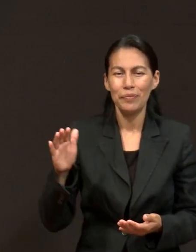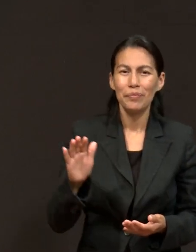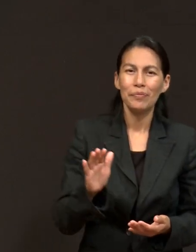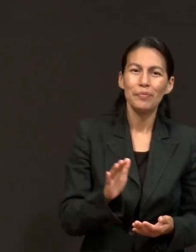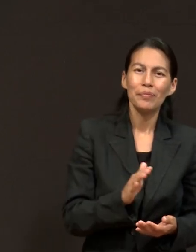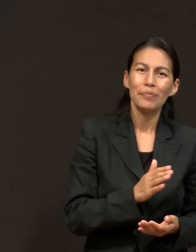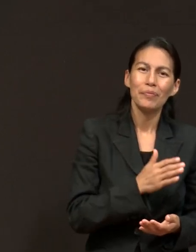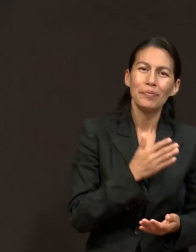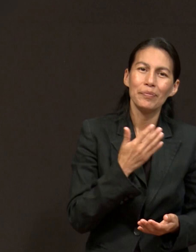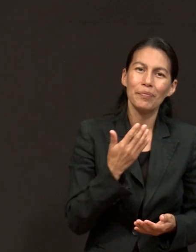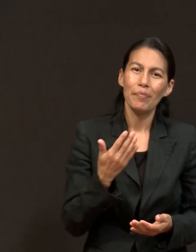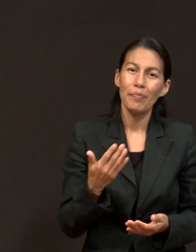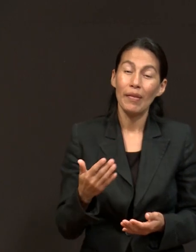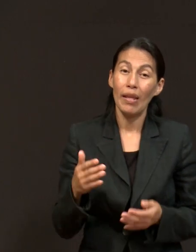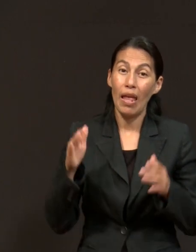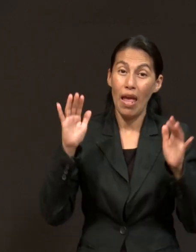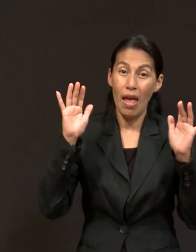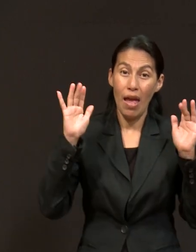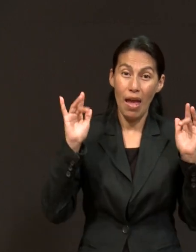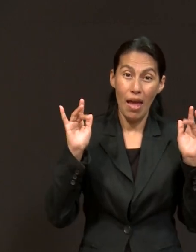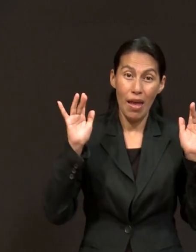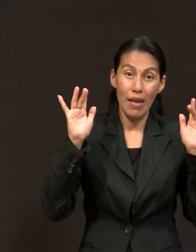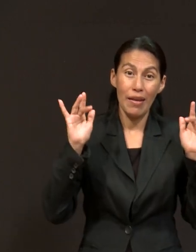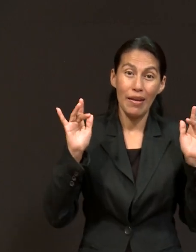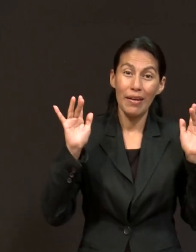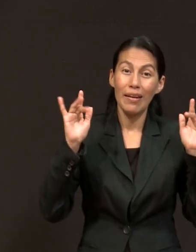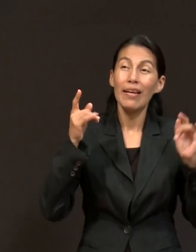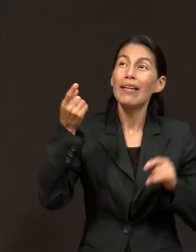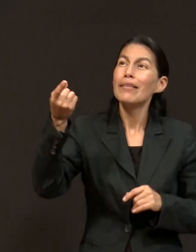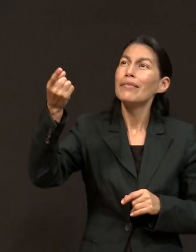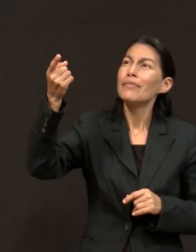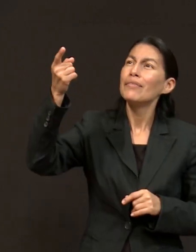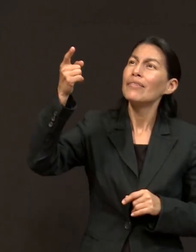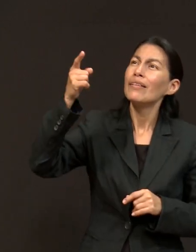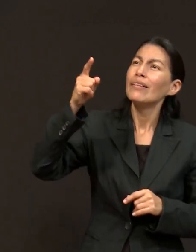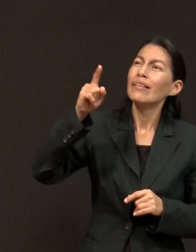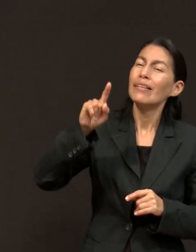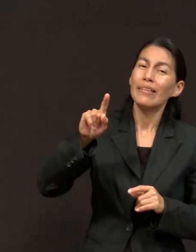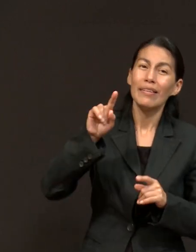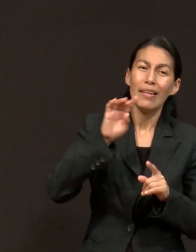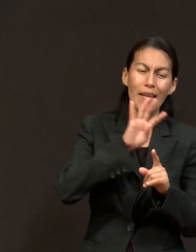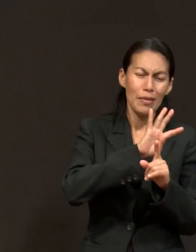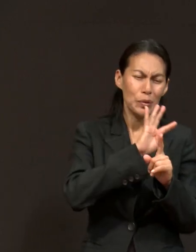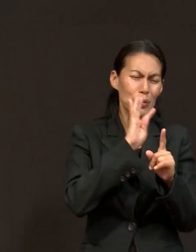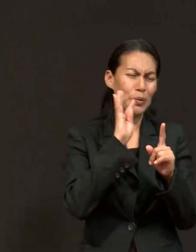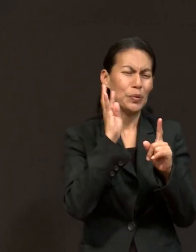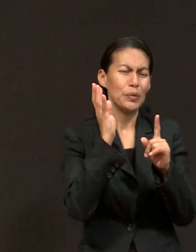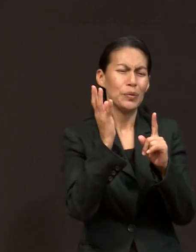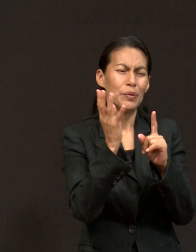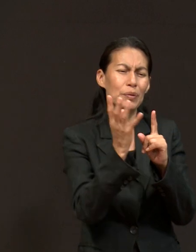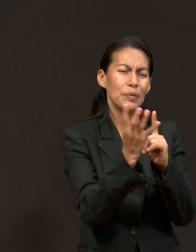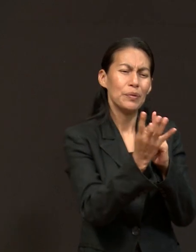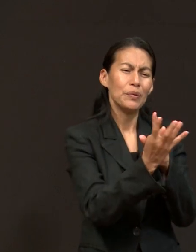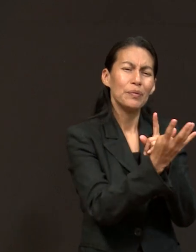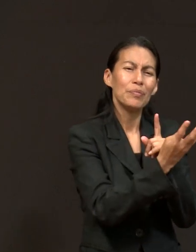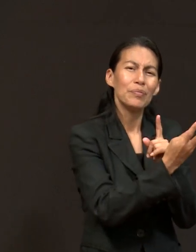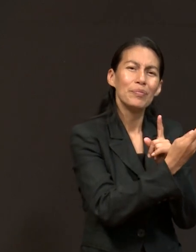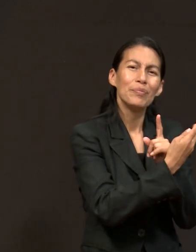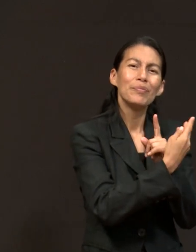Mis ángeles cerca están Cerca de ti